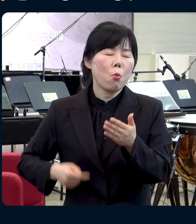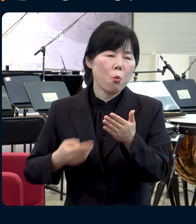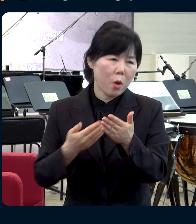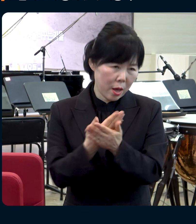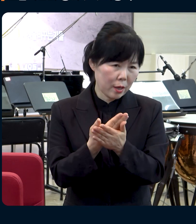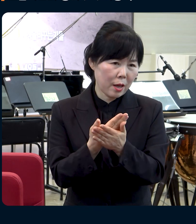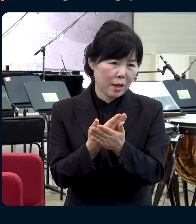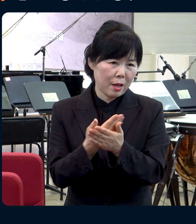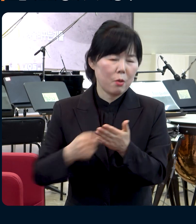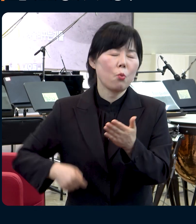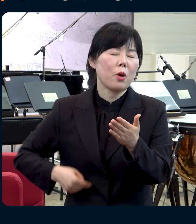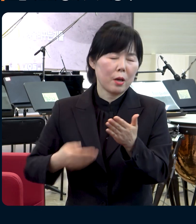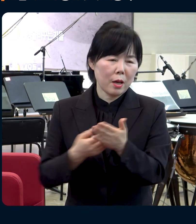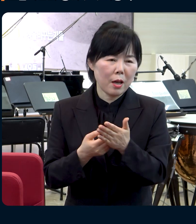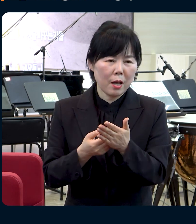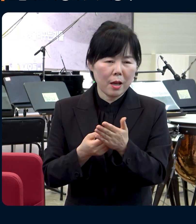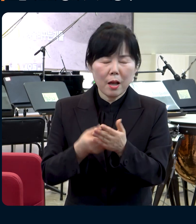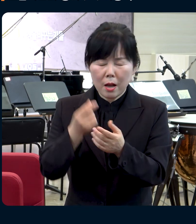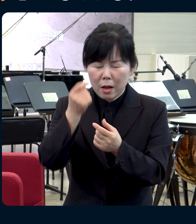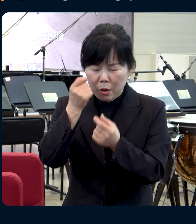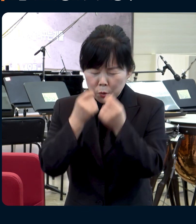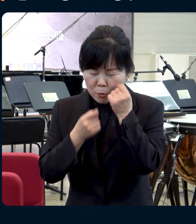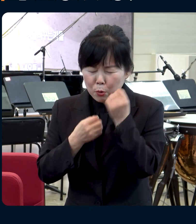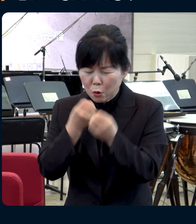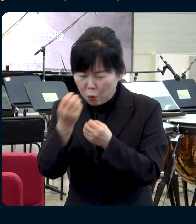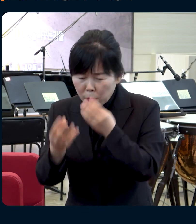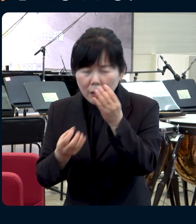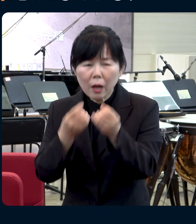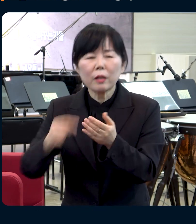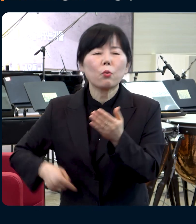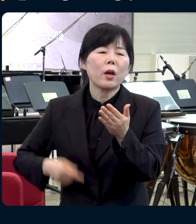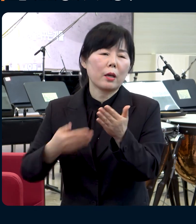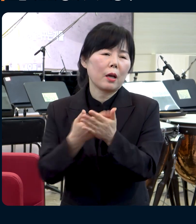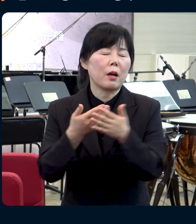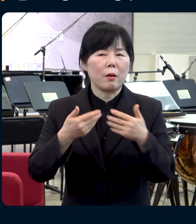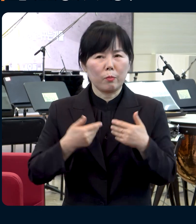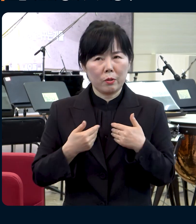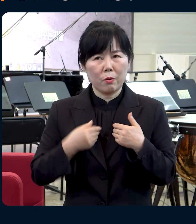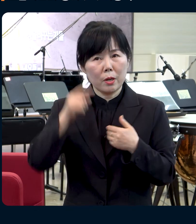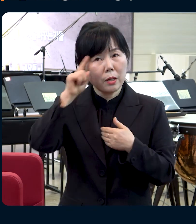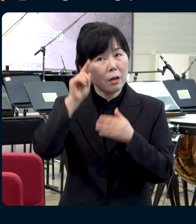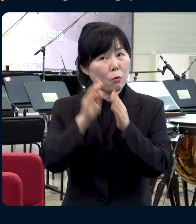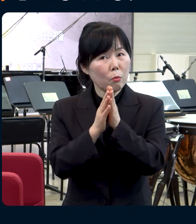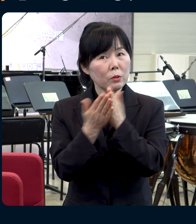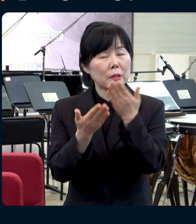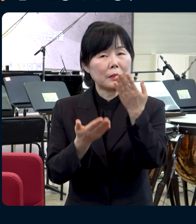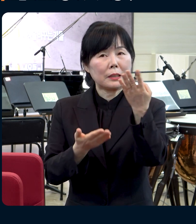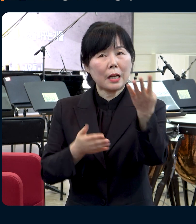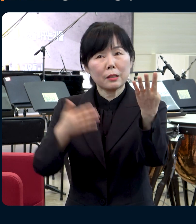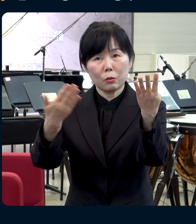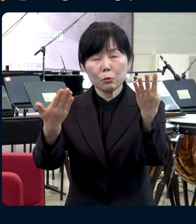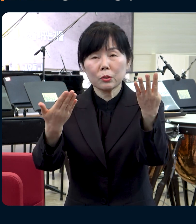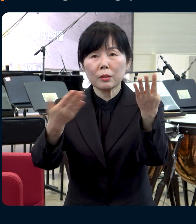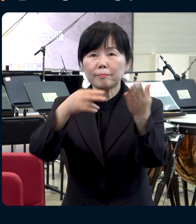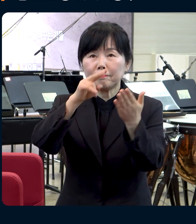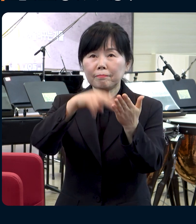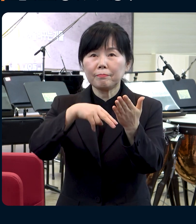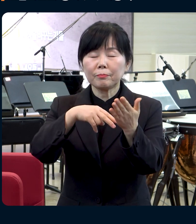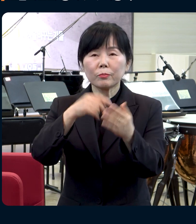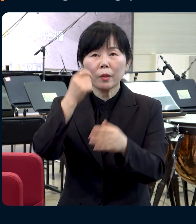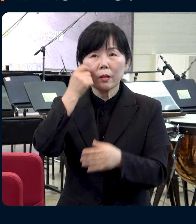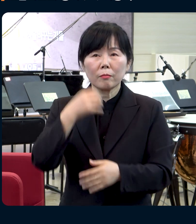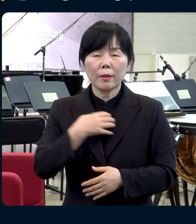자백의 눈물로만이 가능한 것입니다. 여러분, 야고보서 4장 9절에서는요 다음같이 말씀합니다. 우리 같이 한번 읽어볼까요?